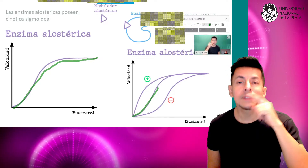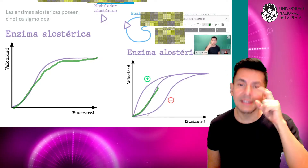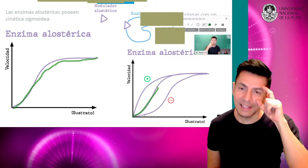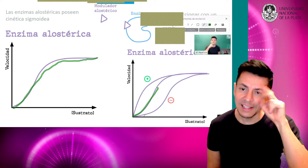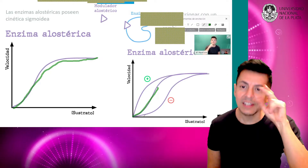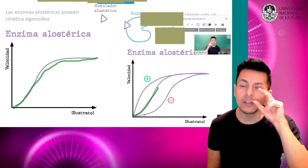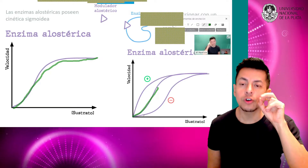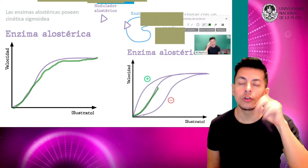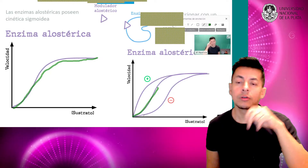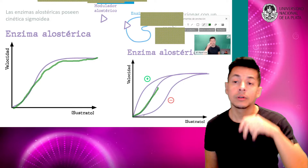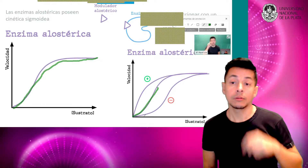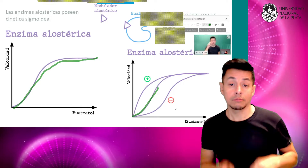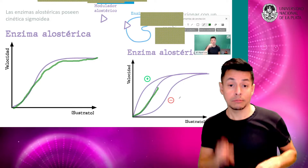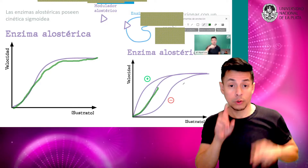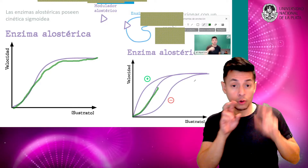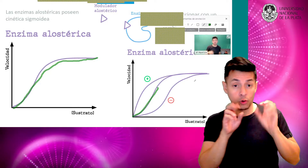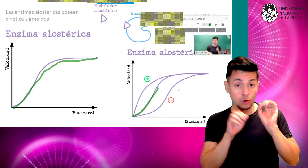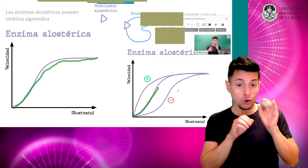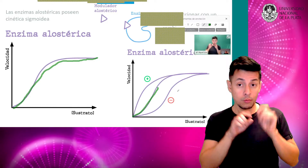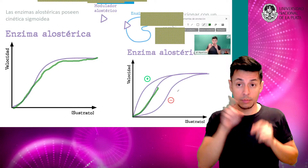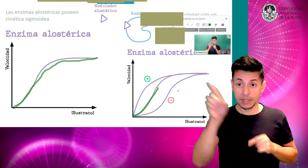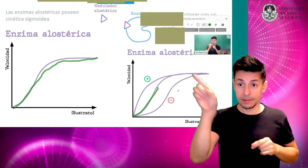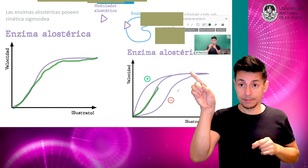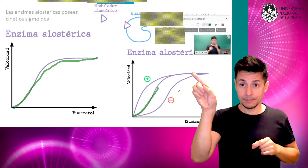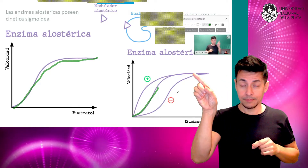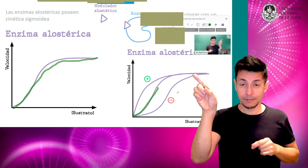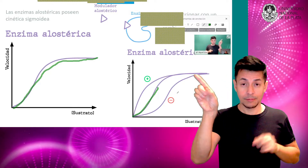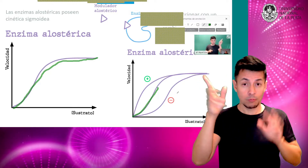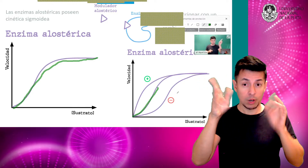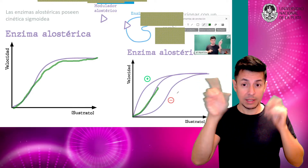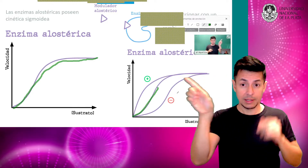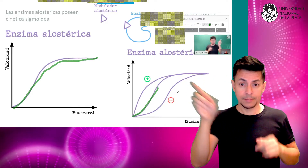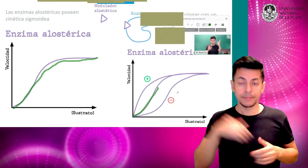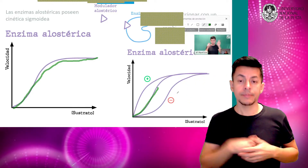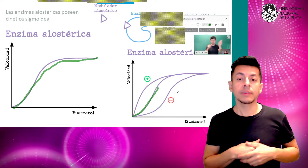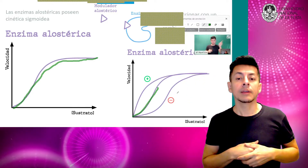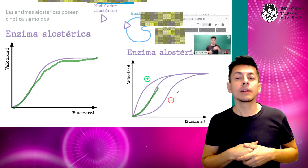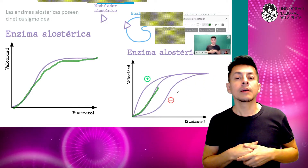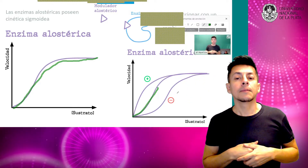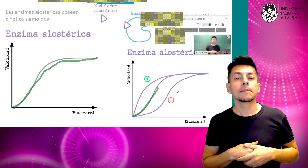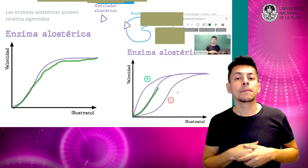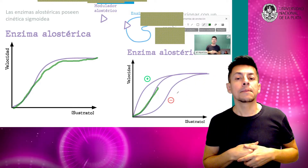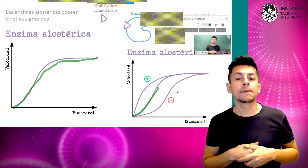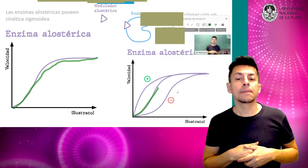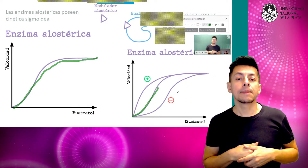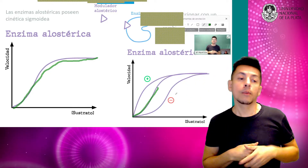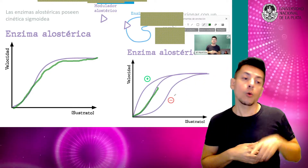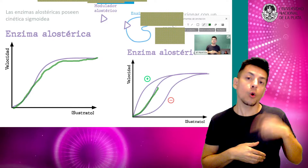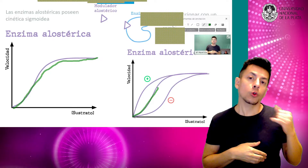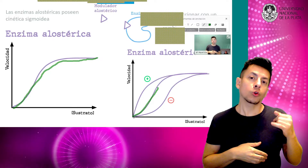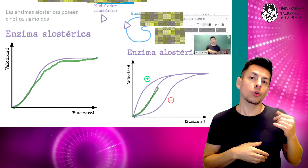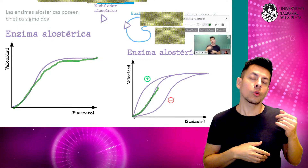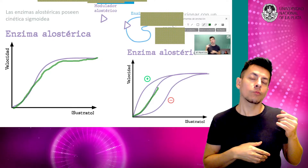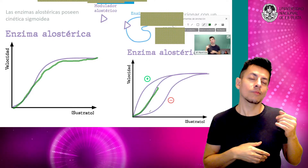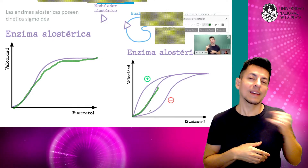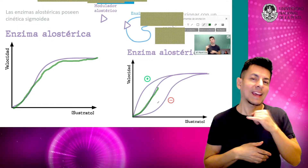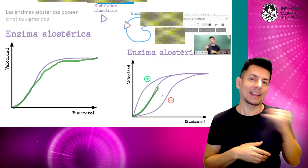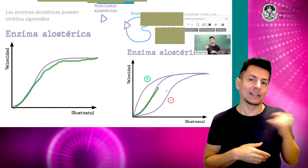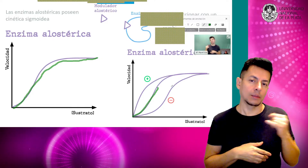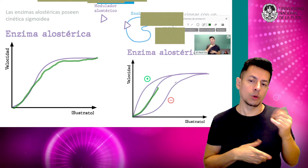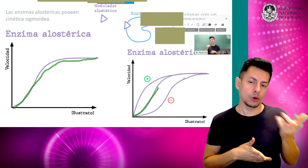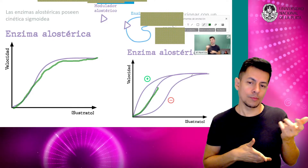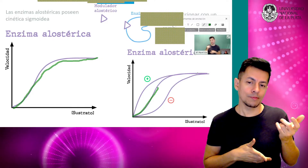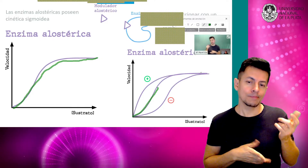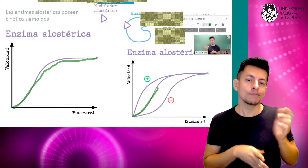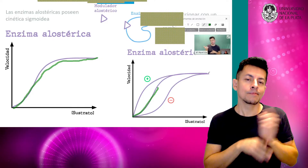Mientras que los reguladores alostéricos negativos inhiben o disminuyen la velocidad de reacción. ¿Sí? Fíjense que